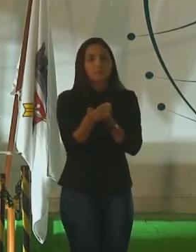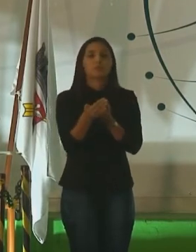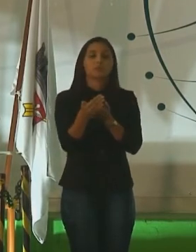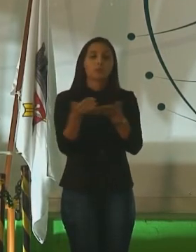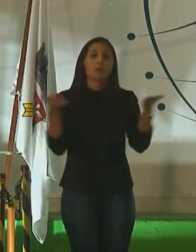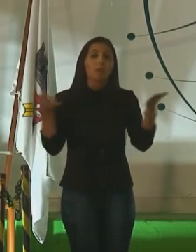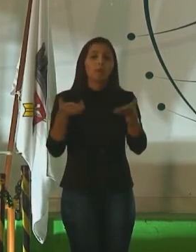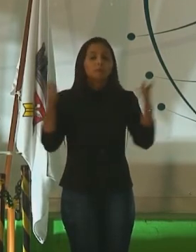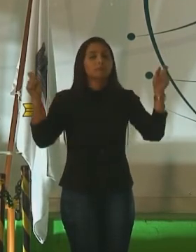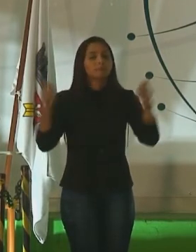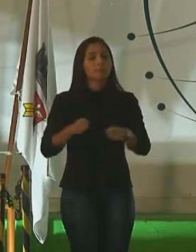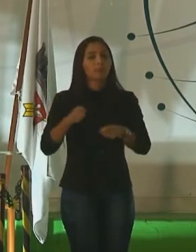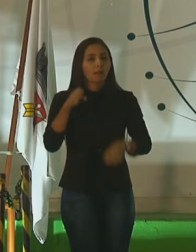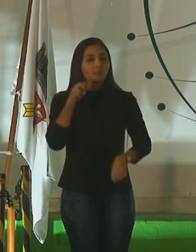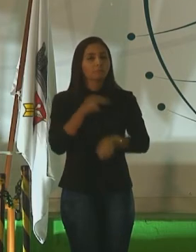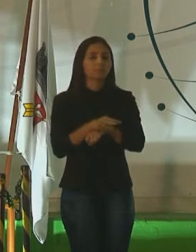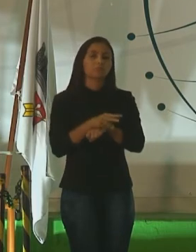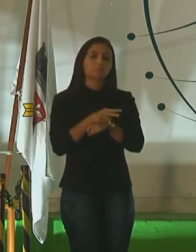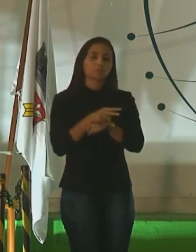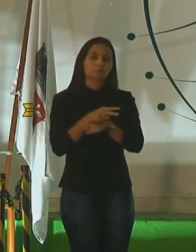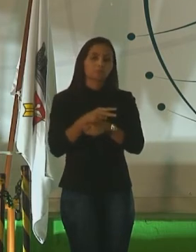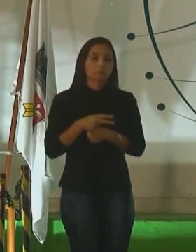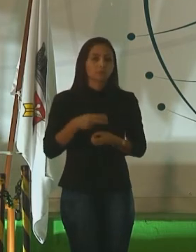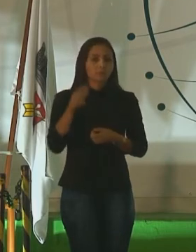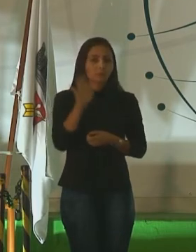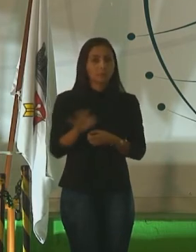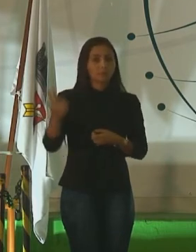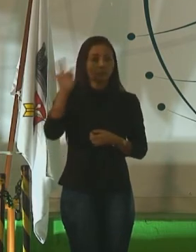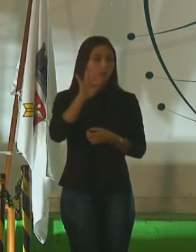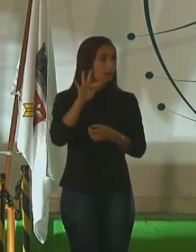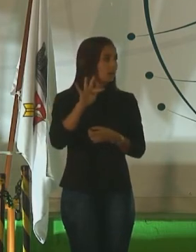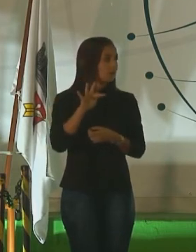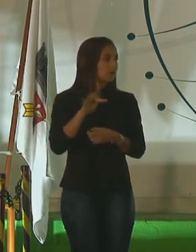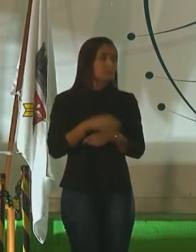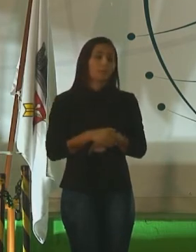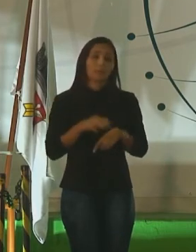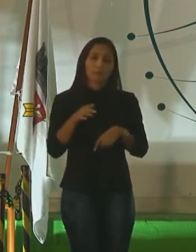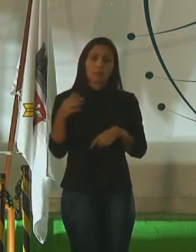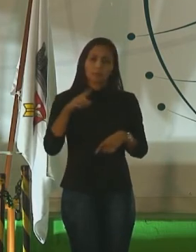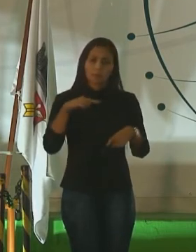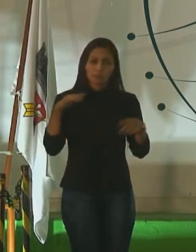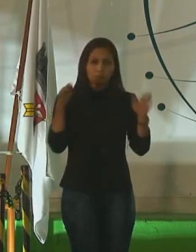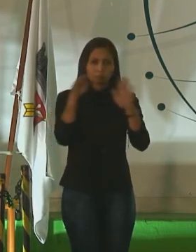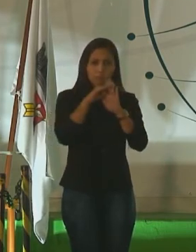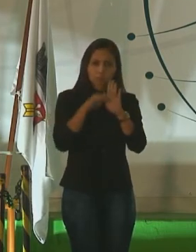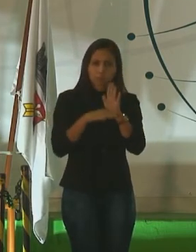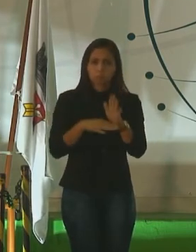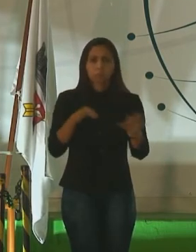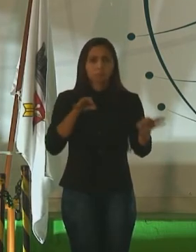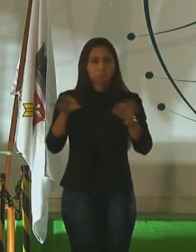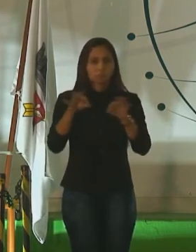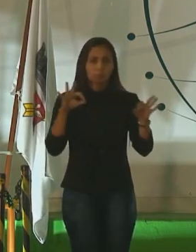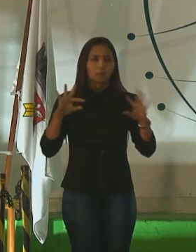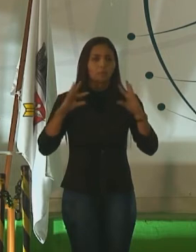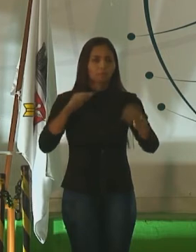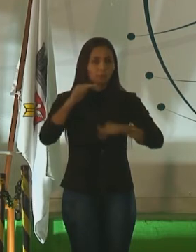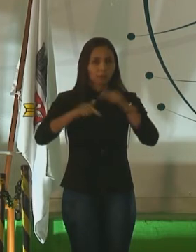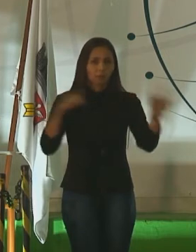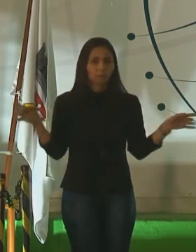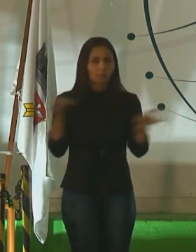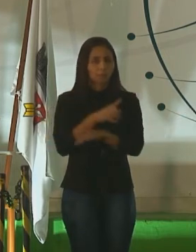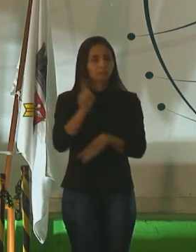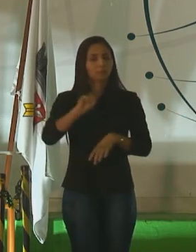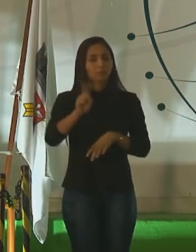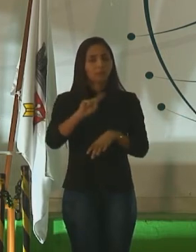cada vez mais recebendo esse aluno. Estamos preparados? Nunca vamos estar. E eu digo que, felizmente, nunca vamos estar, porque isso